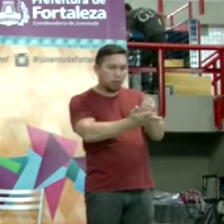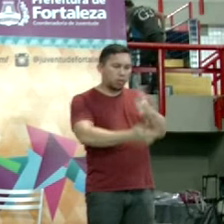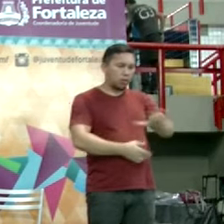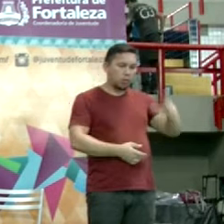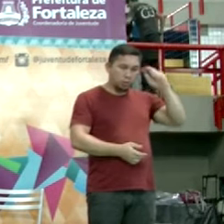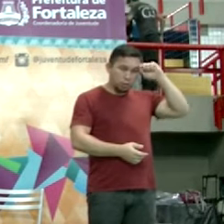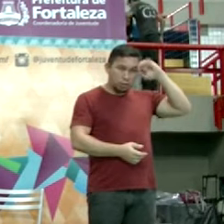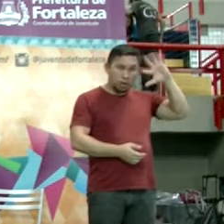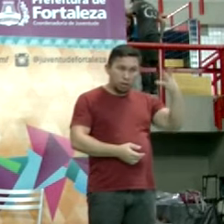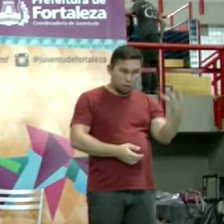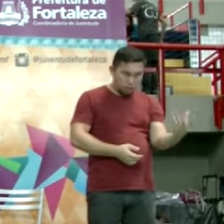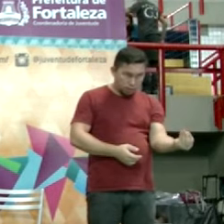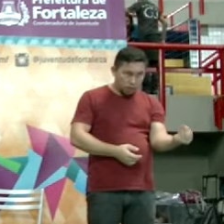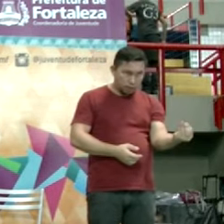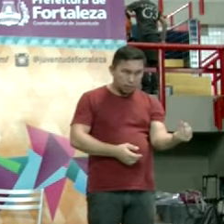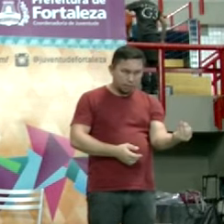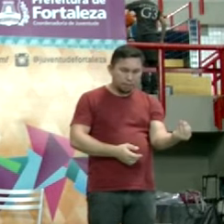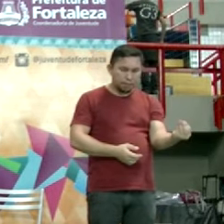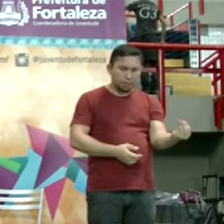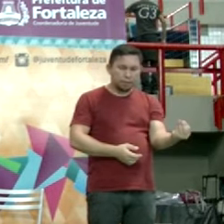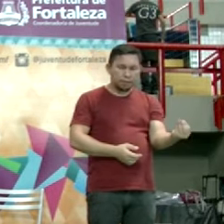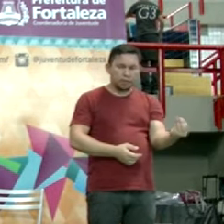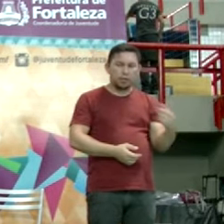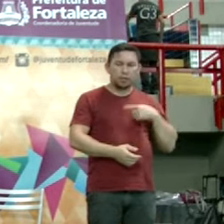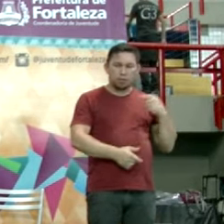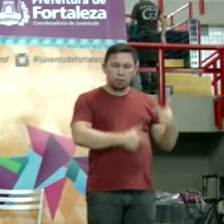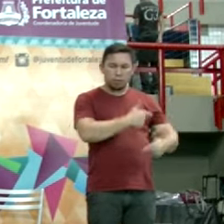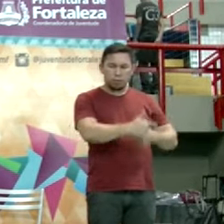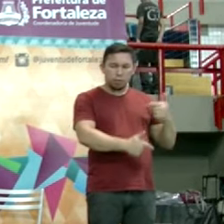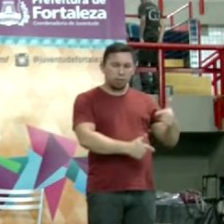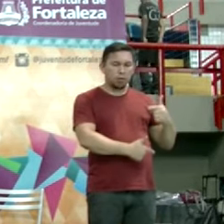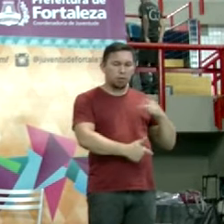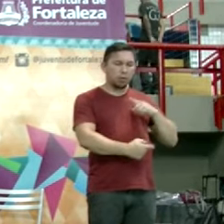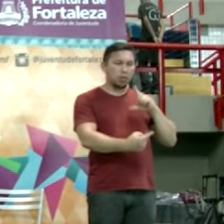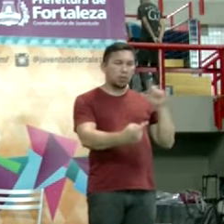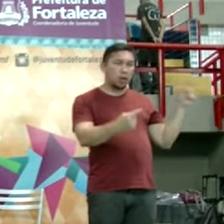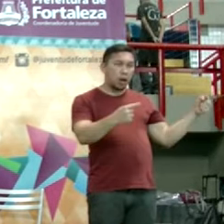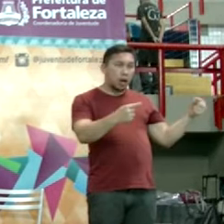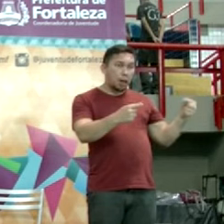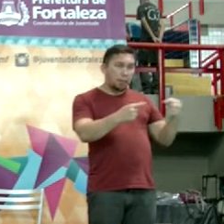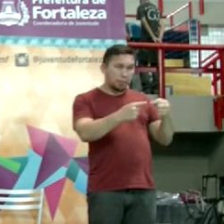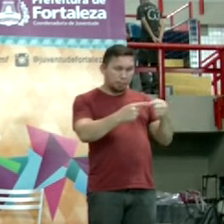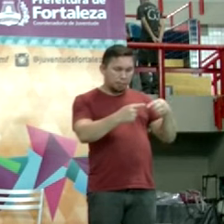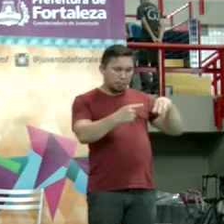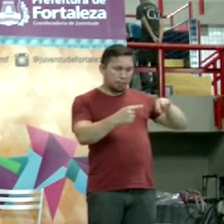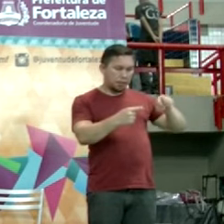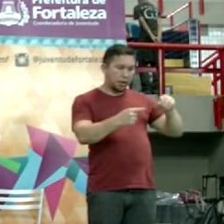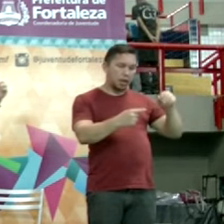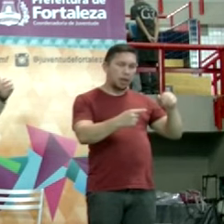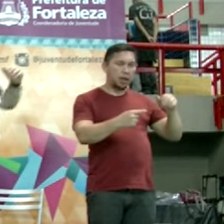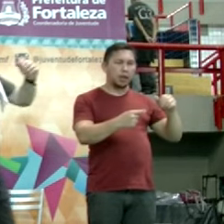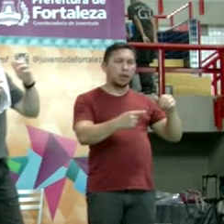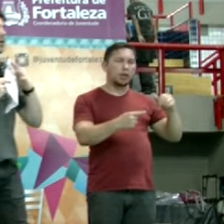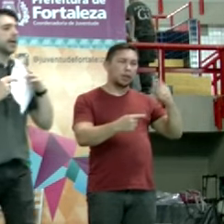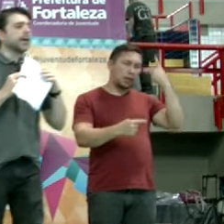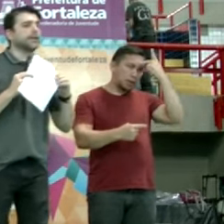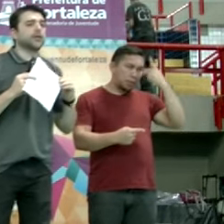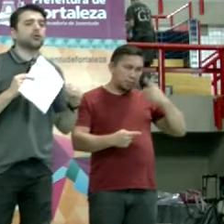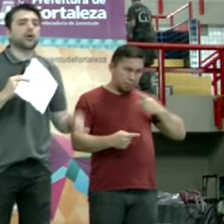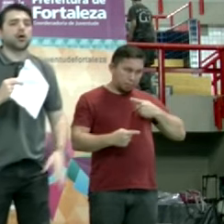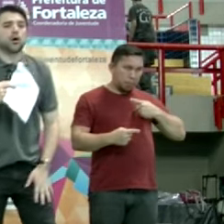crianças africanas com o meu trabalho seria meta pessoal? Boa pergunta,